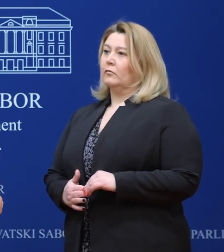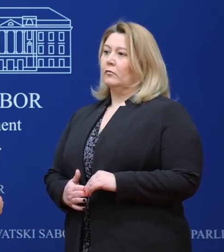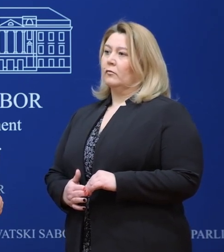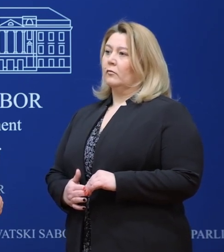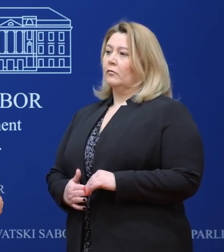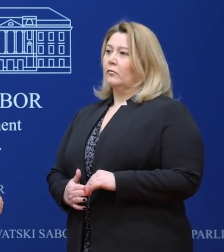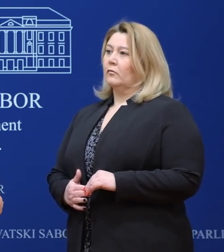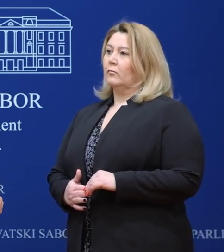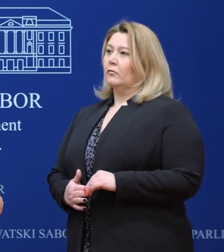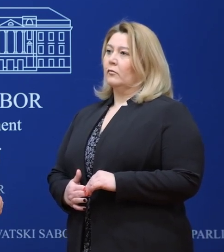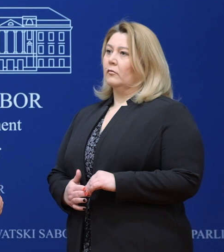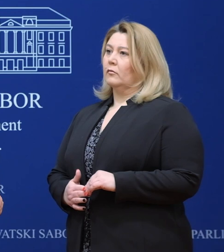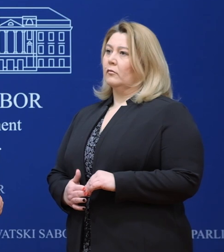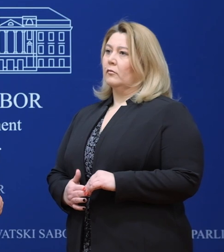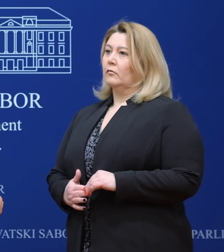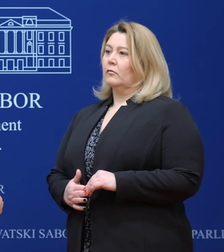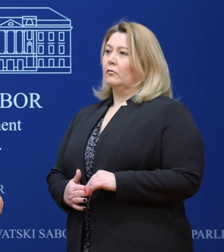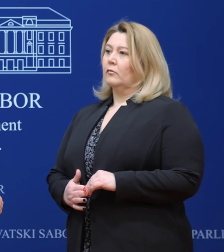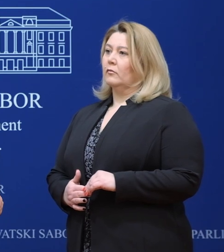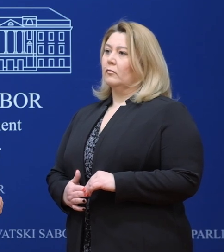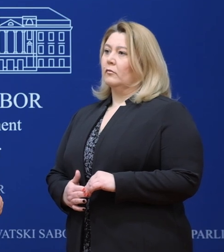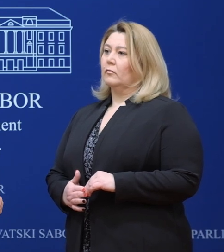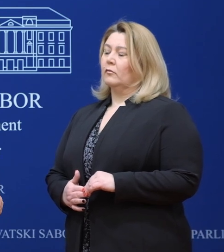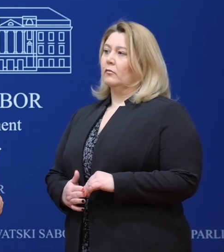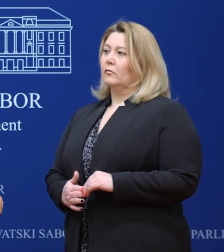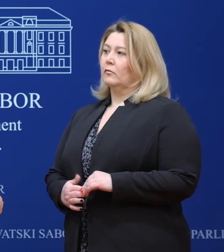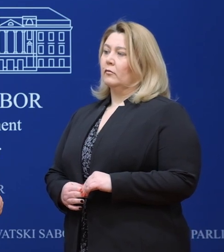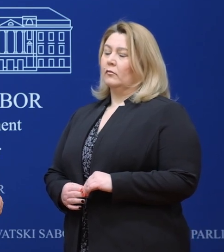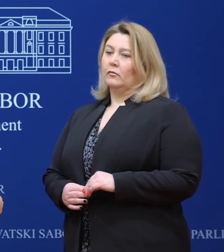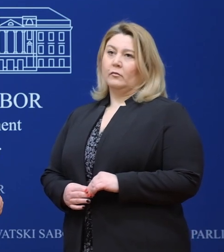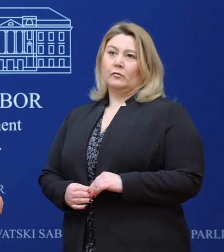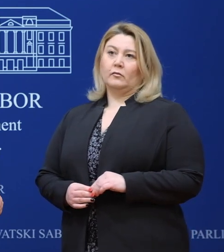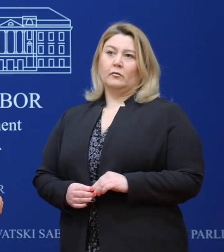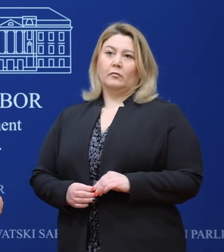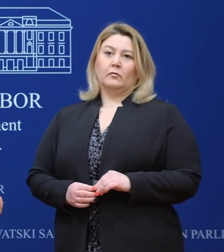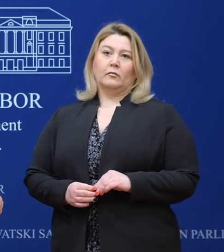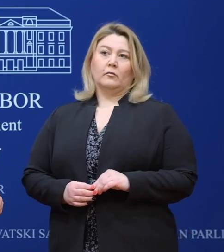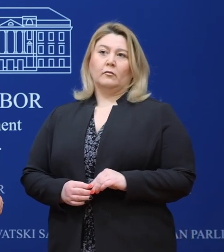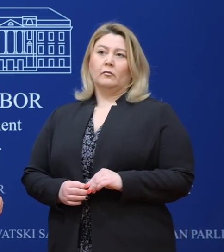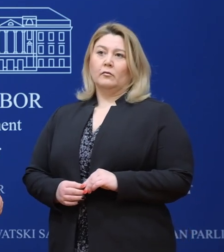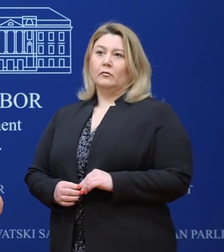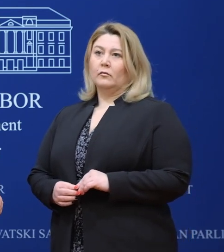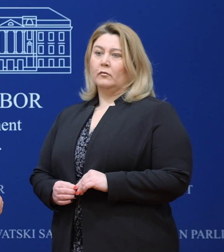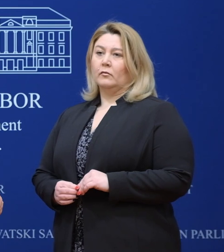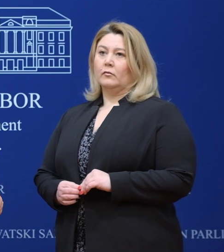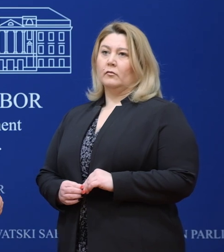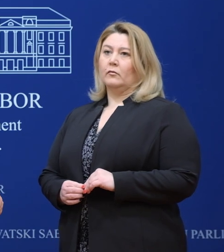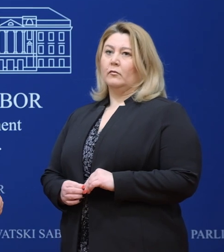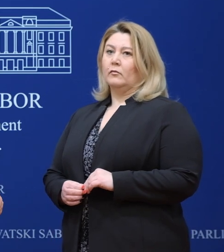iz koalicije vladajuće koja je, ali ne može dati vlasti pravo. Ja ne znam, to je elementarno